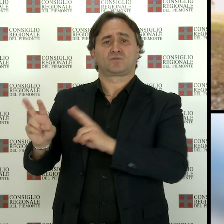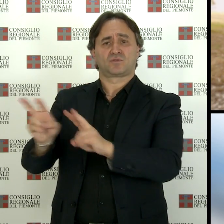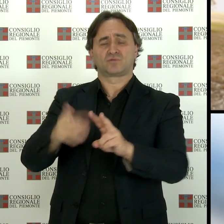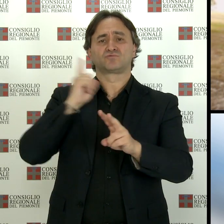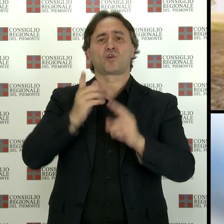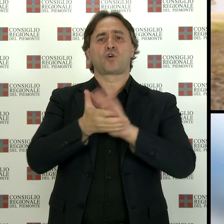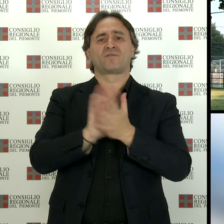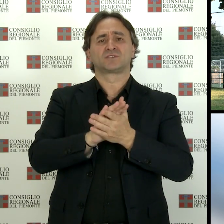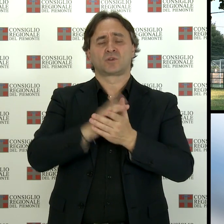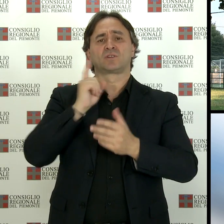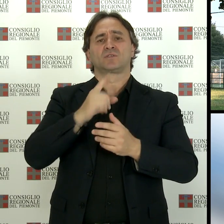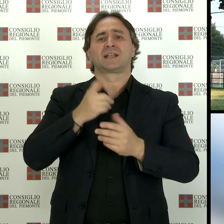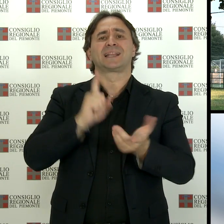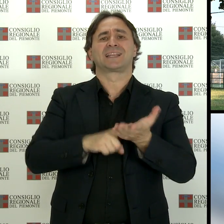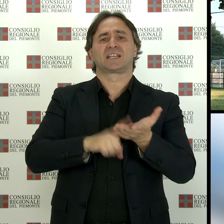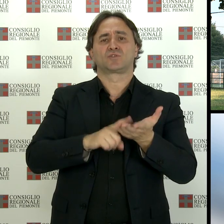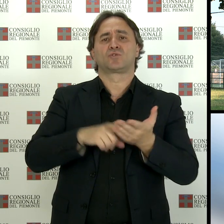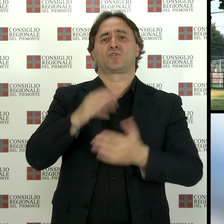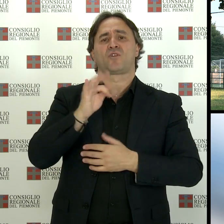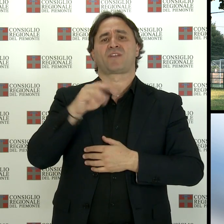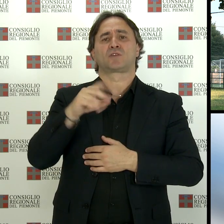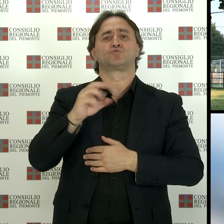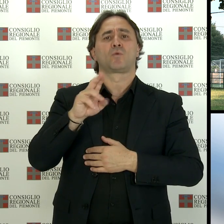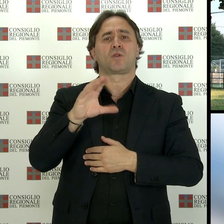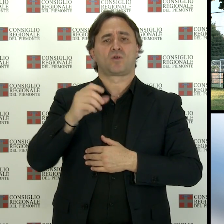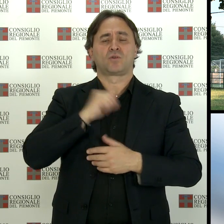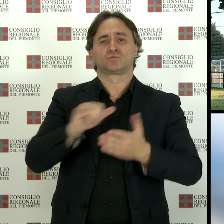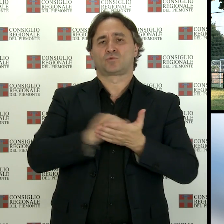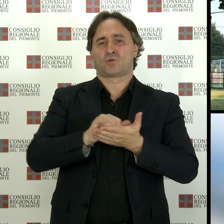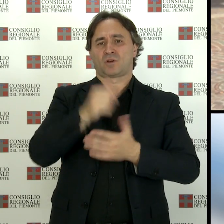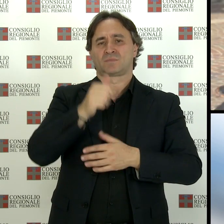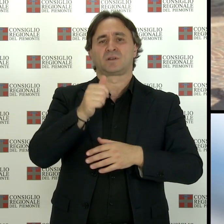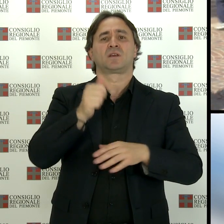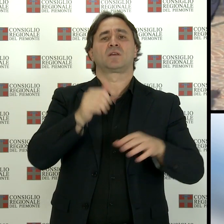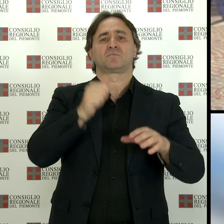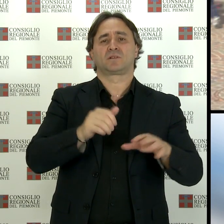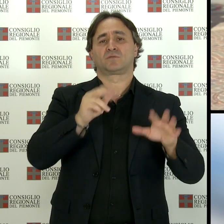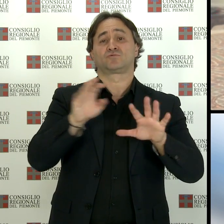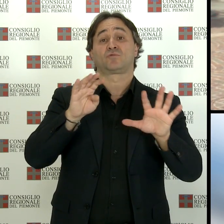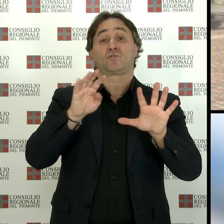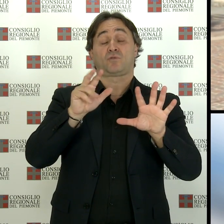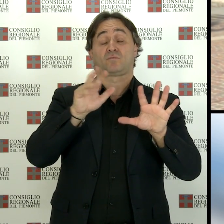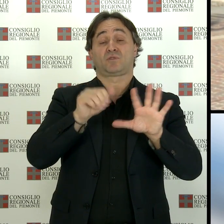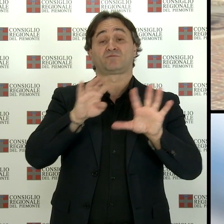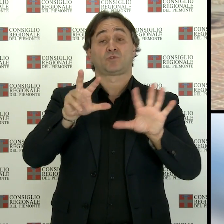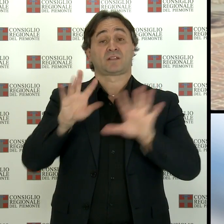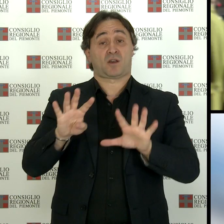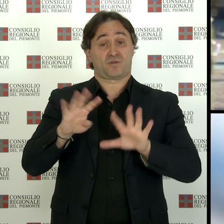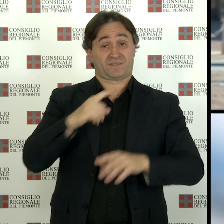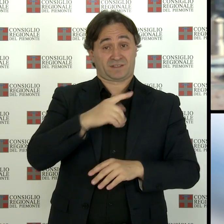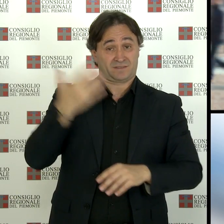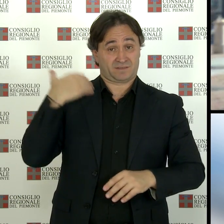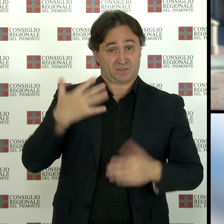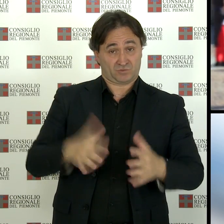Convenzione sui diritti del fanciullo di New York del 1989 e delle altre convenzioni internazionali e